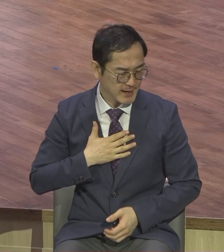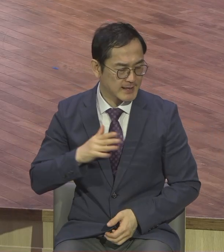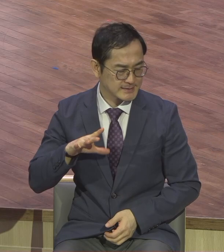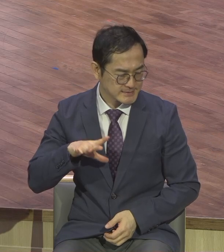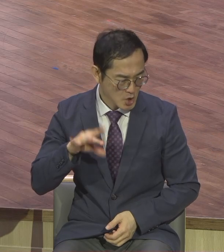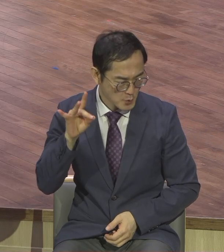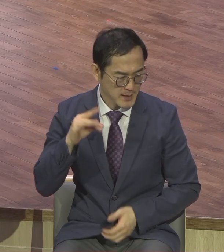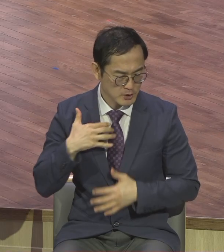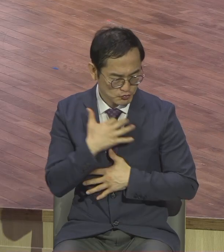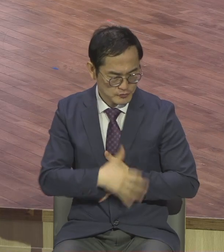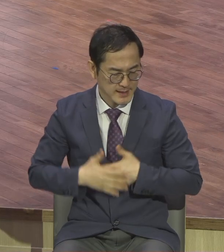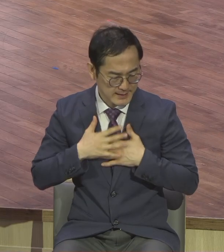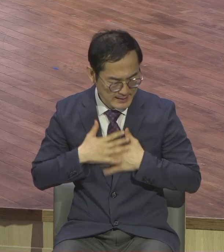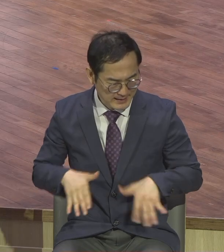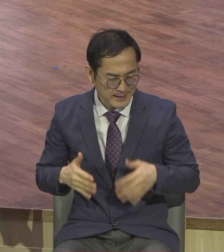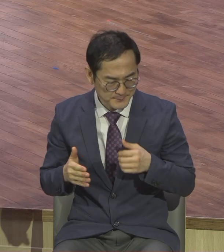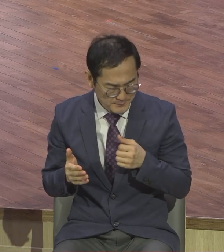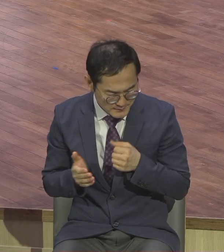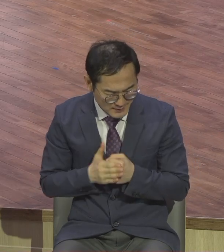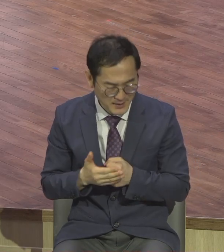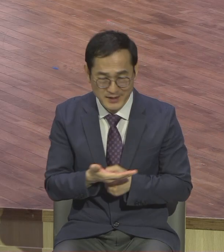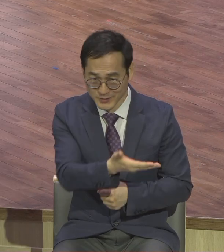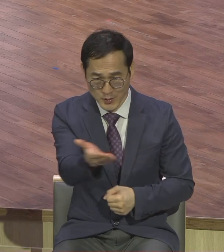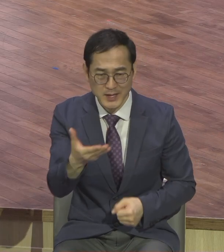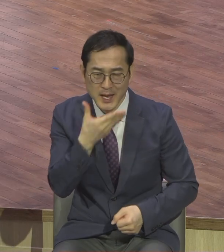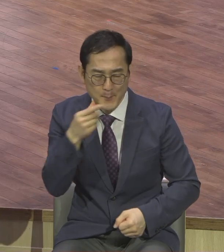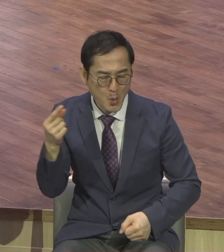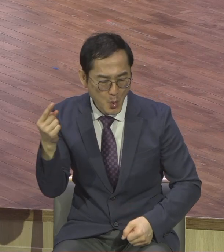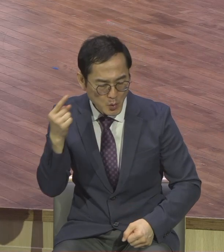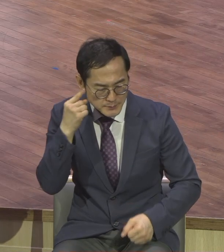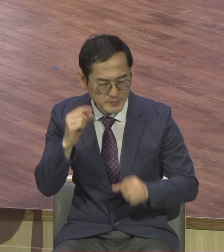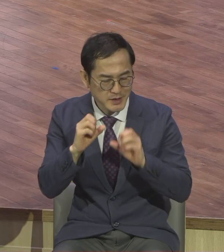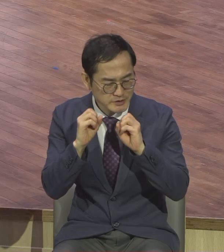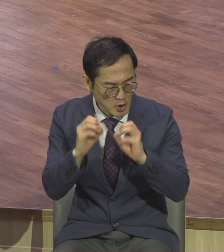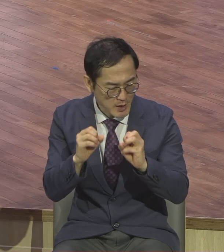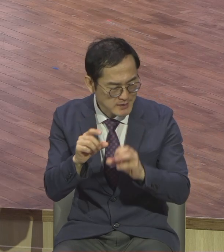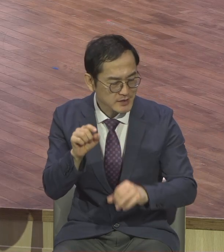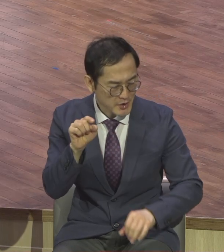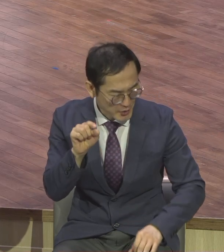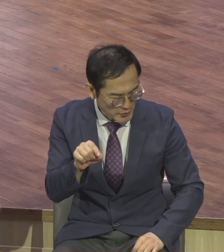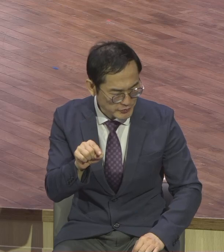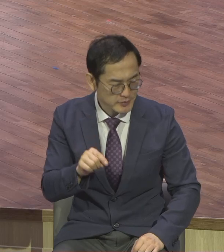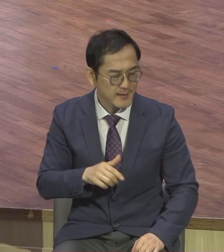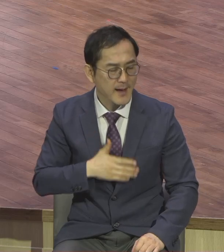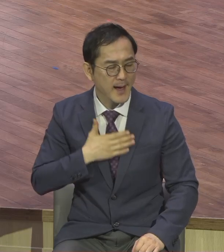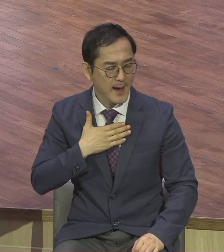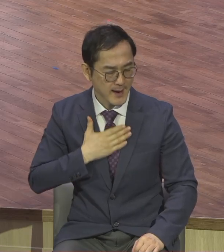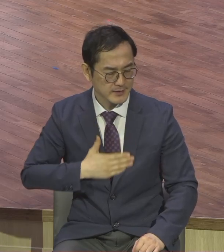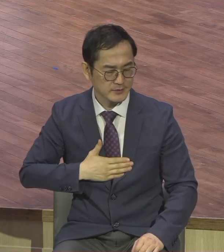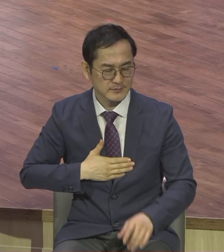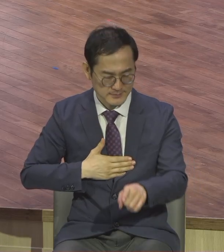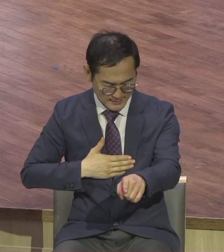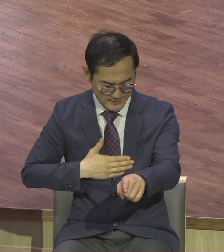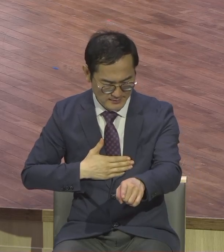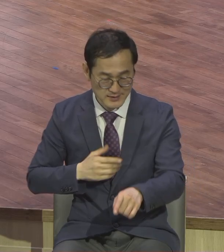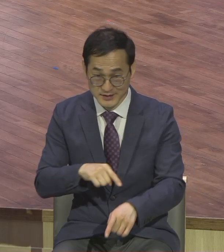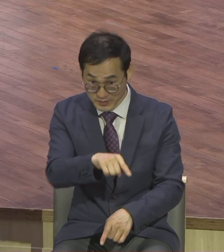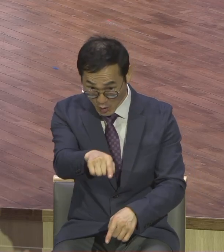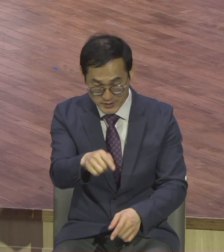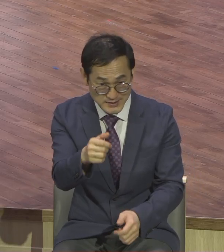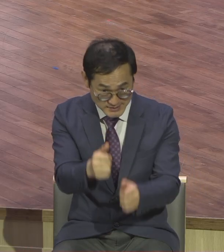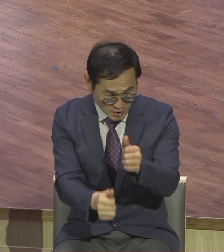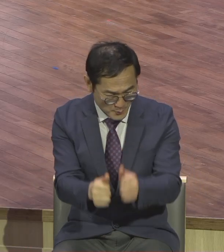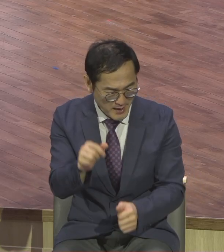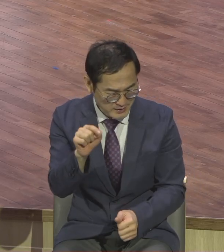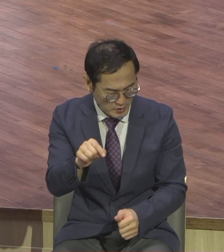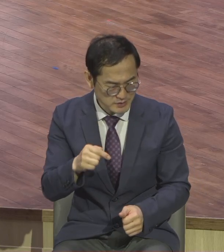육체의 약함으로 말미암아 너희에게 복음을 전한 것을 너희가 아는 바라. 너희를 시험하는 것이 내